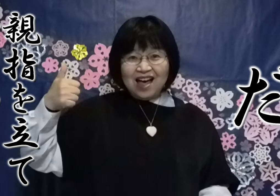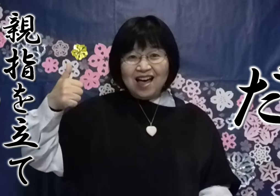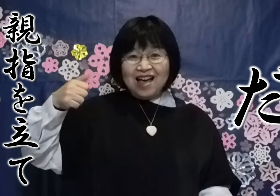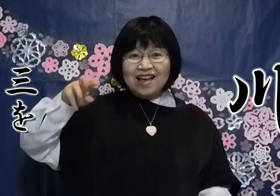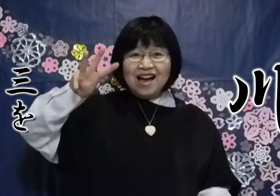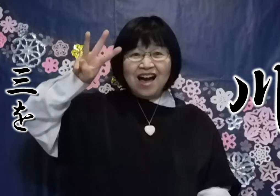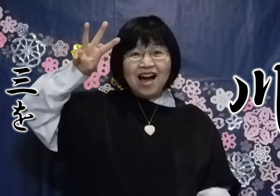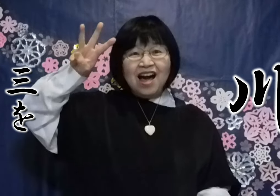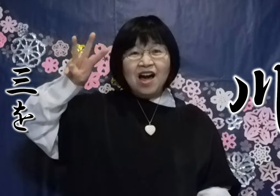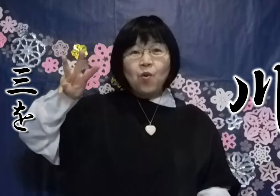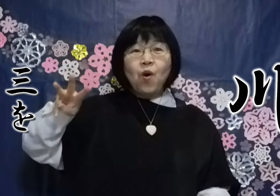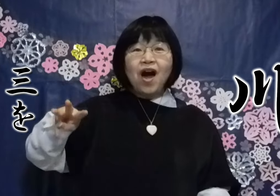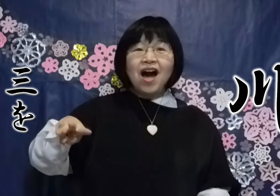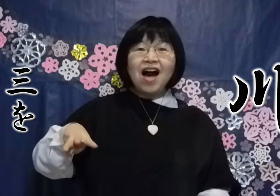田